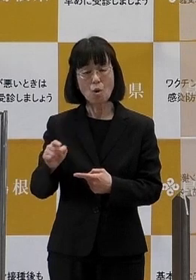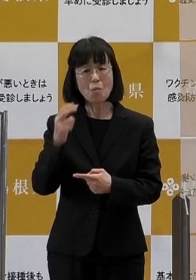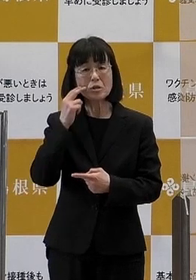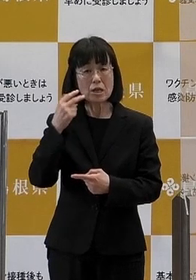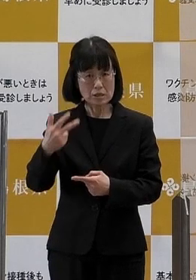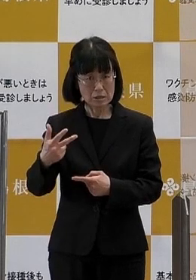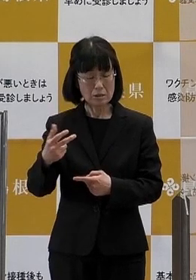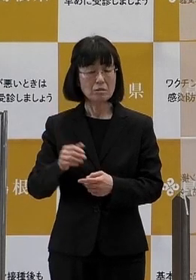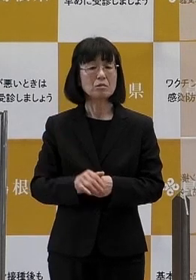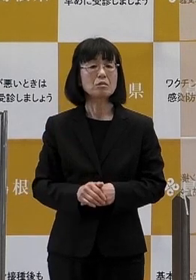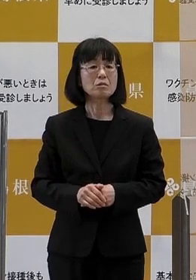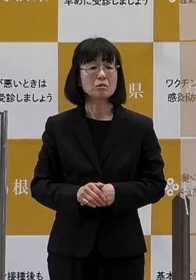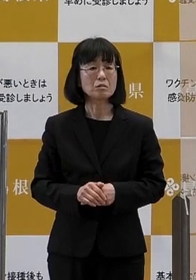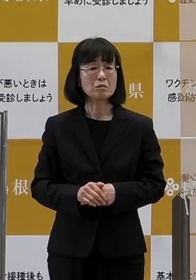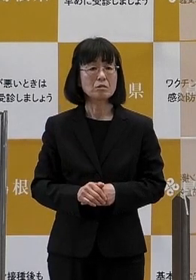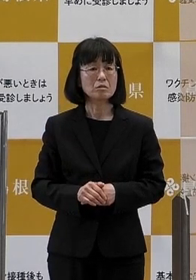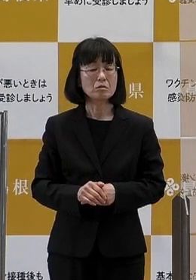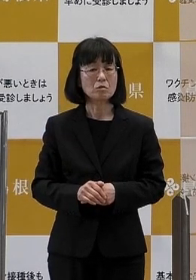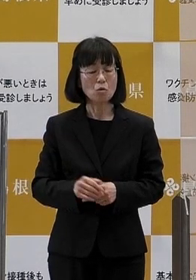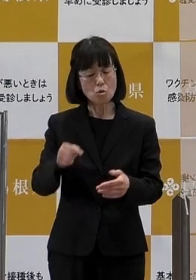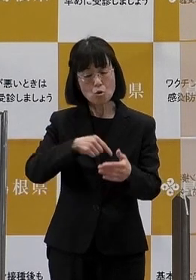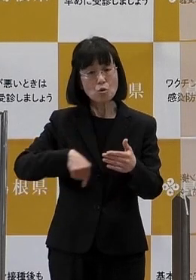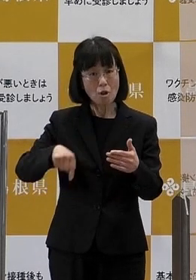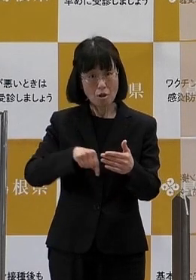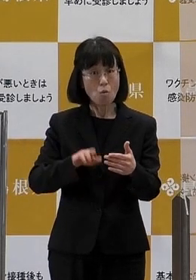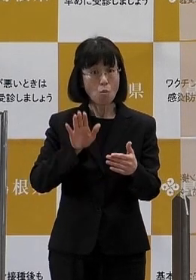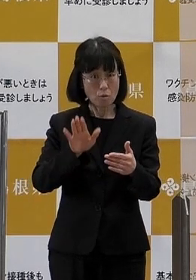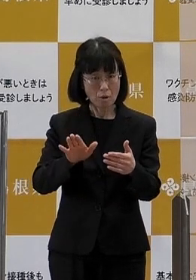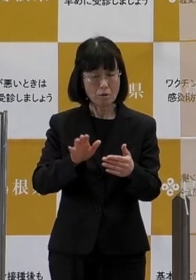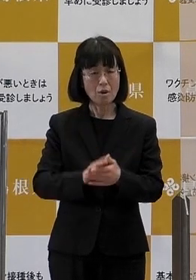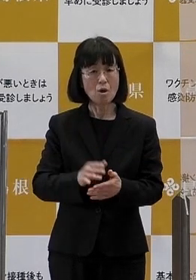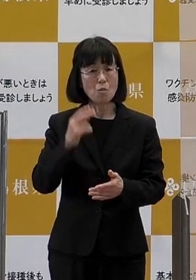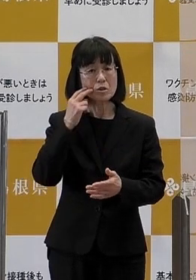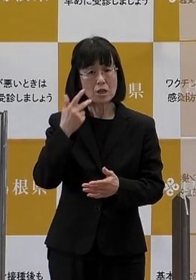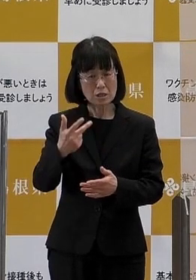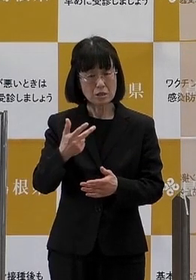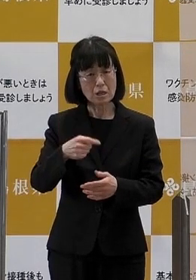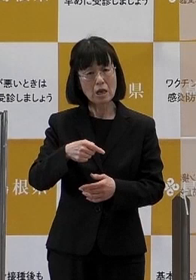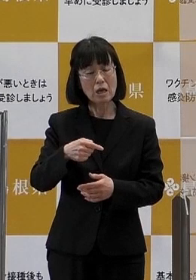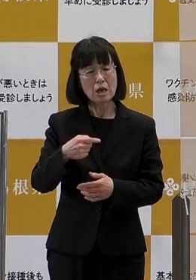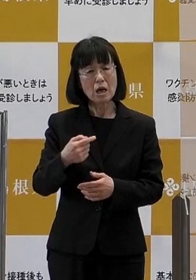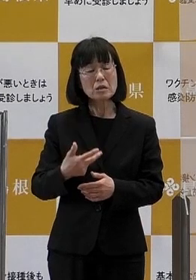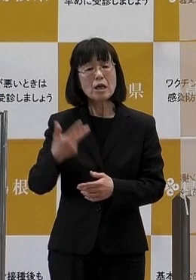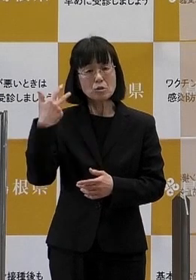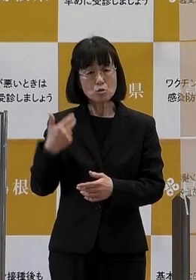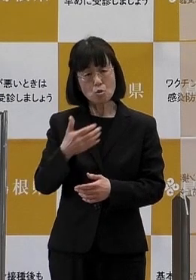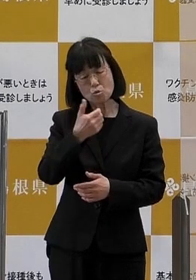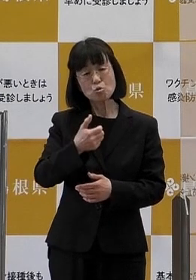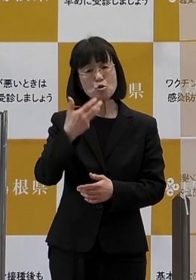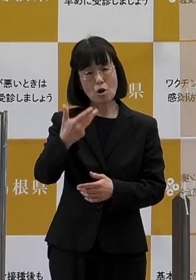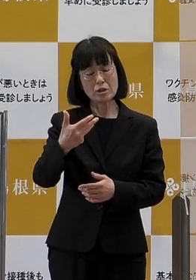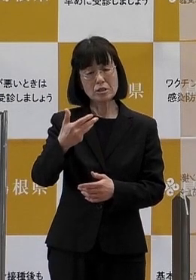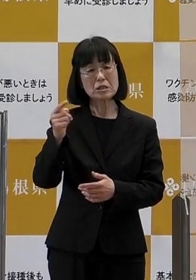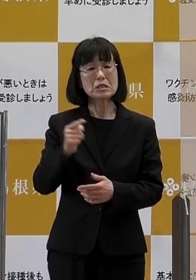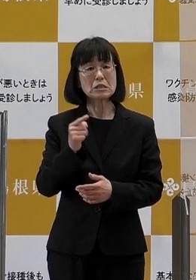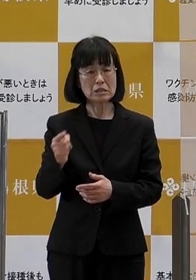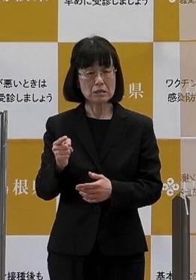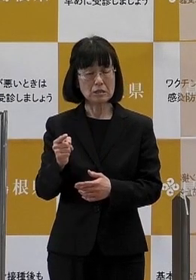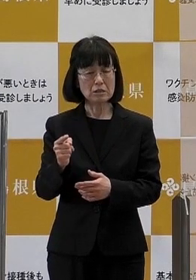市という内訳でありまして、松江市の数字は先週の98人という